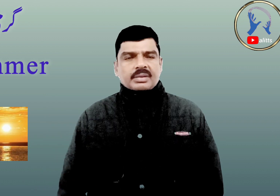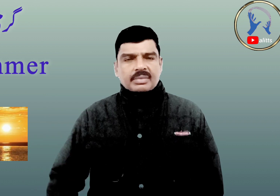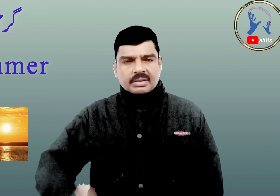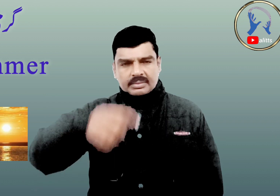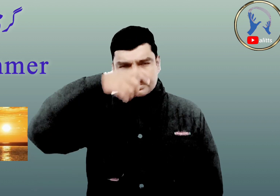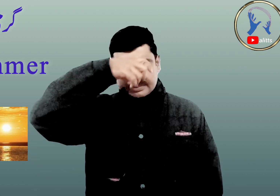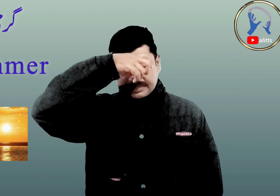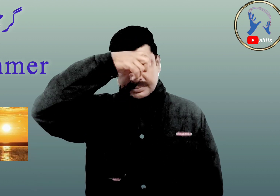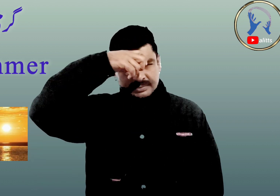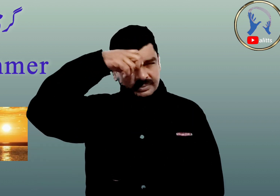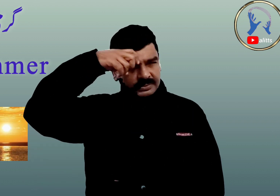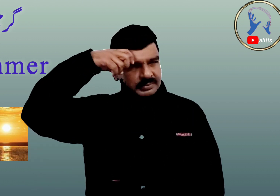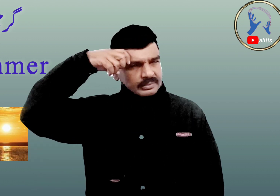गर्मी।